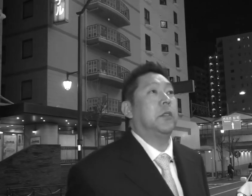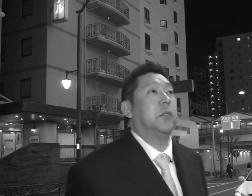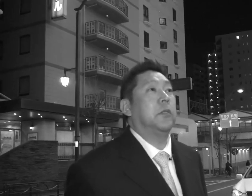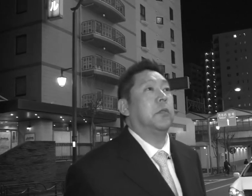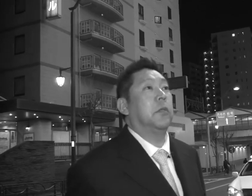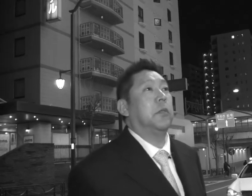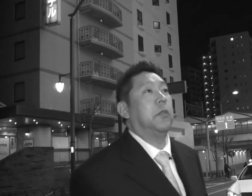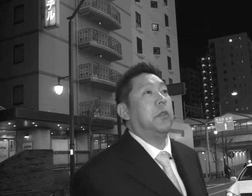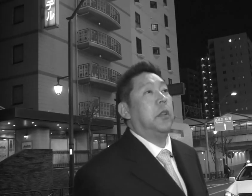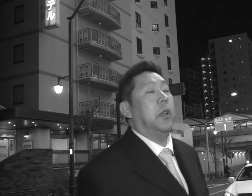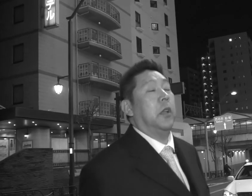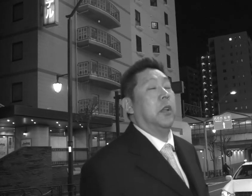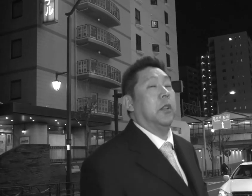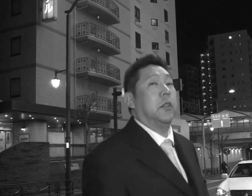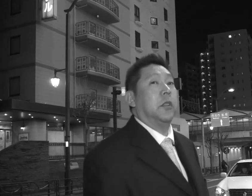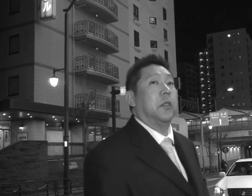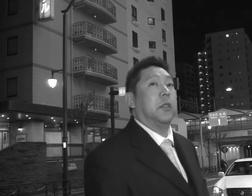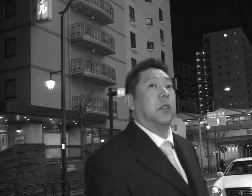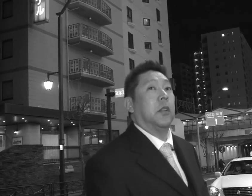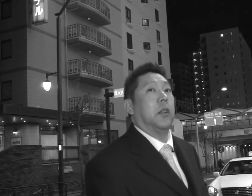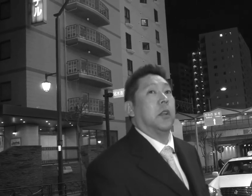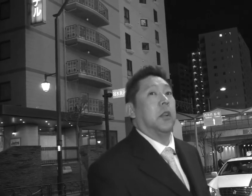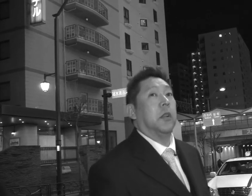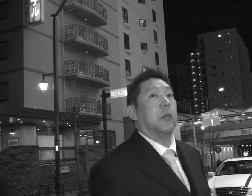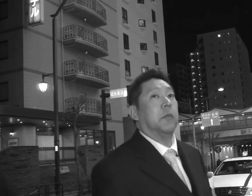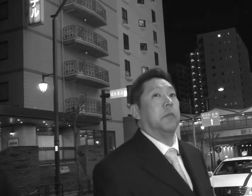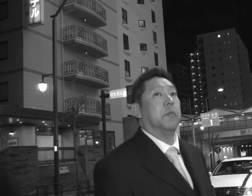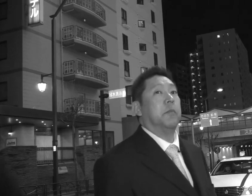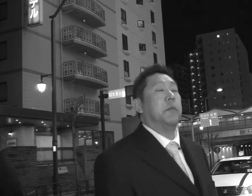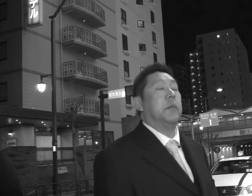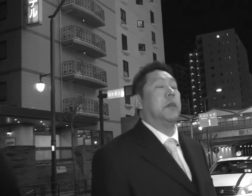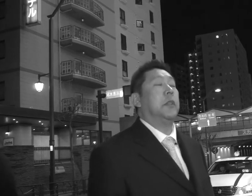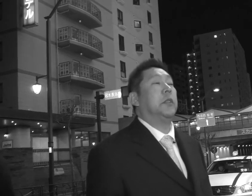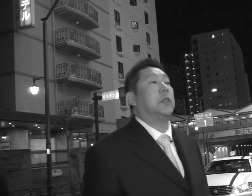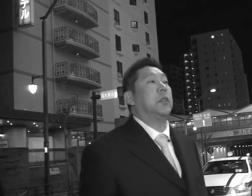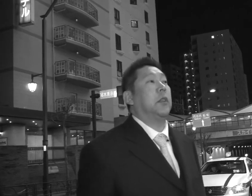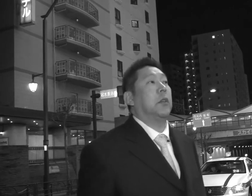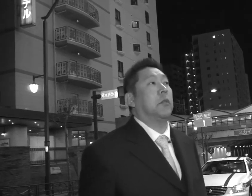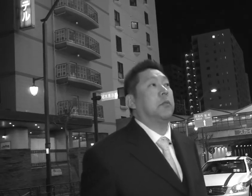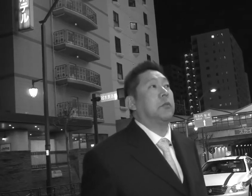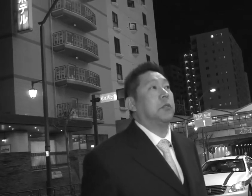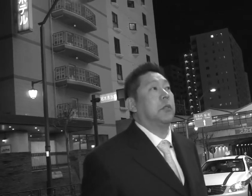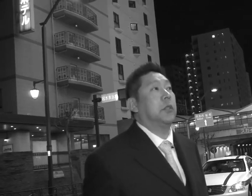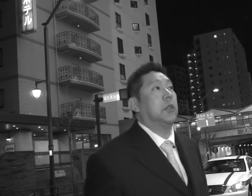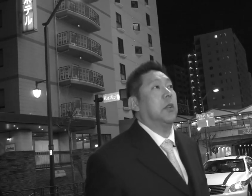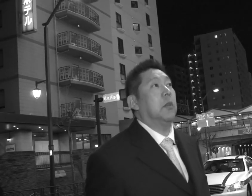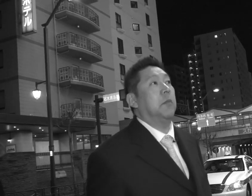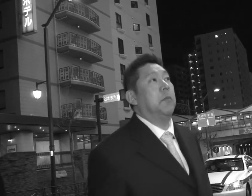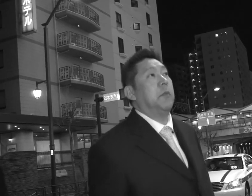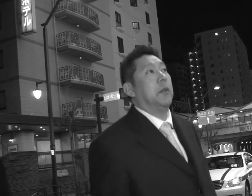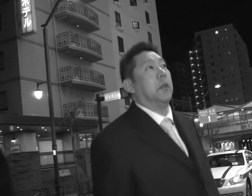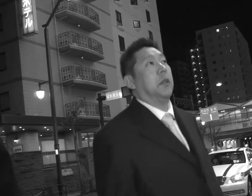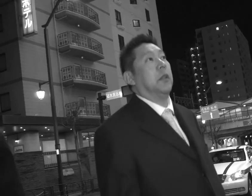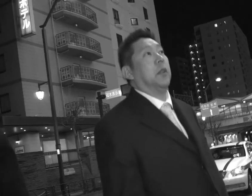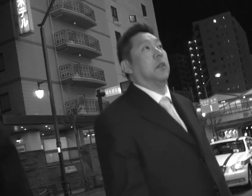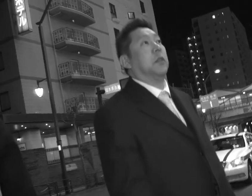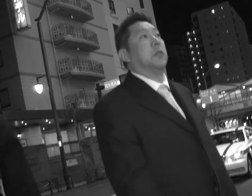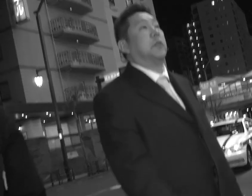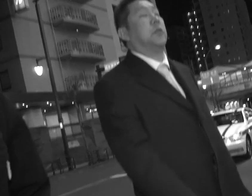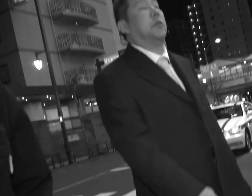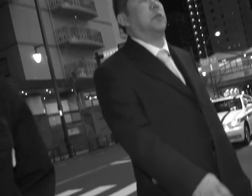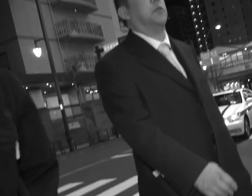リーダーがぴったりだと私は信じておりますそして私が出ることによってあのあの家明治系統は